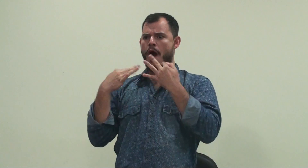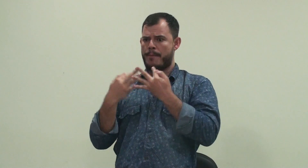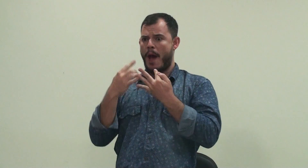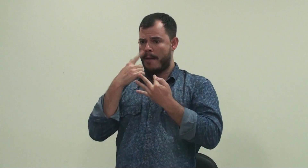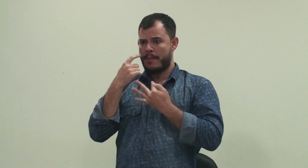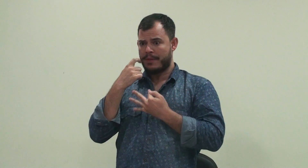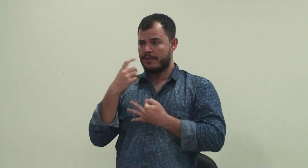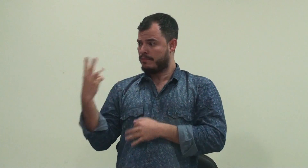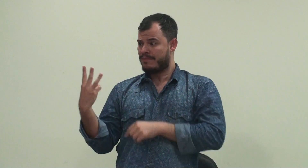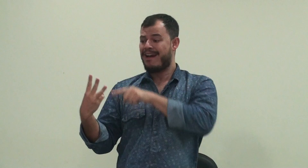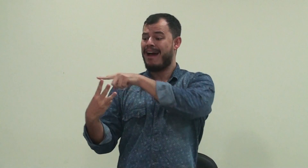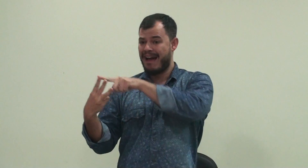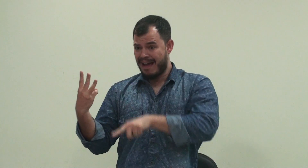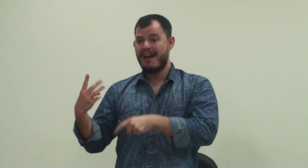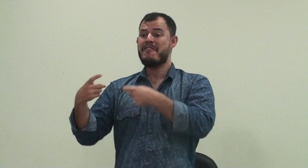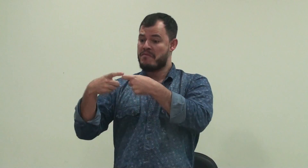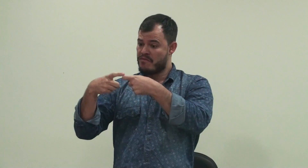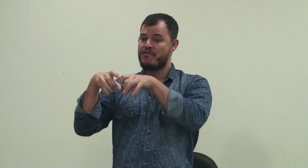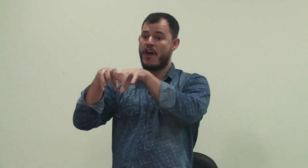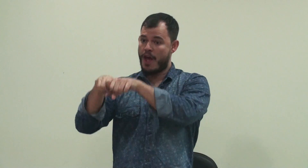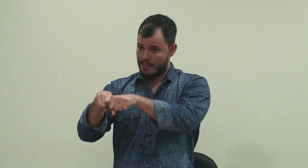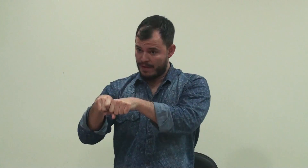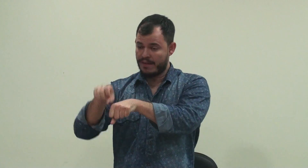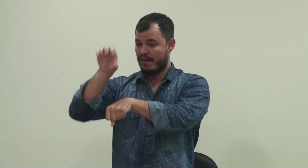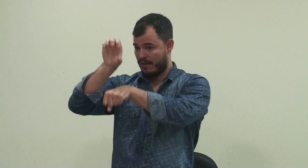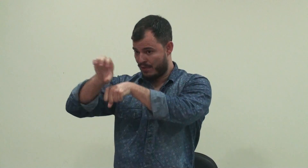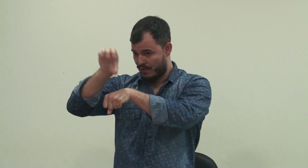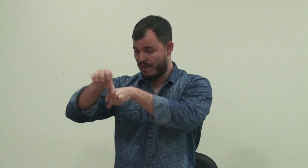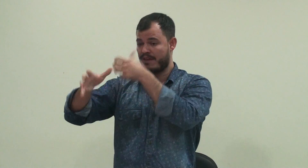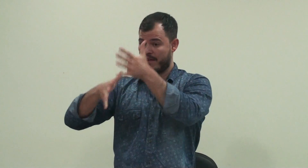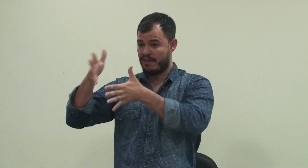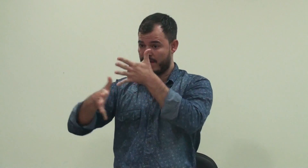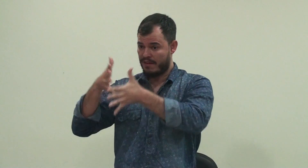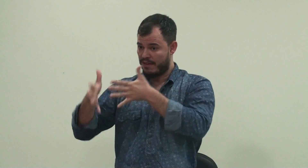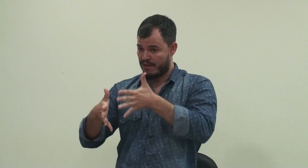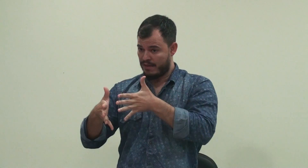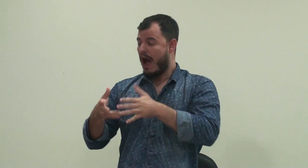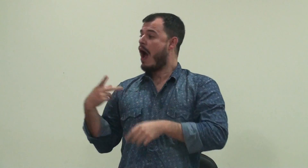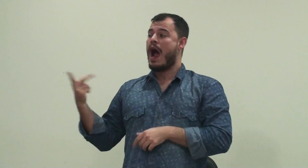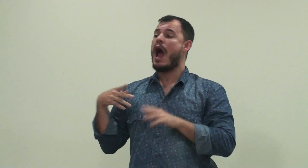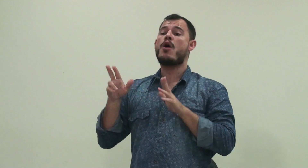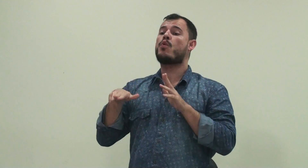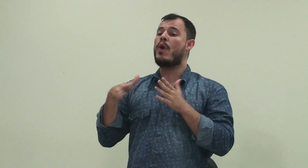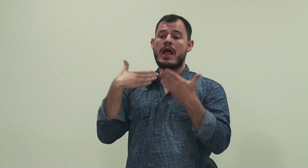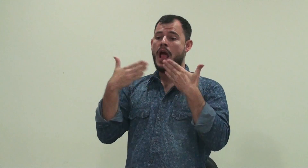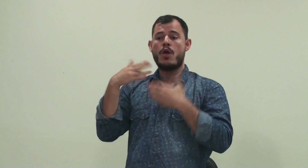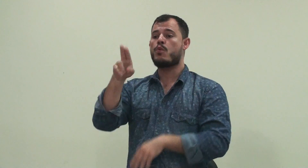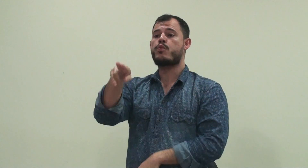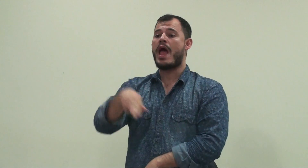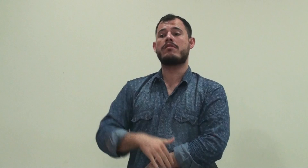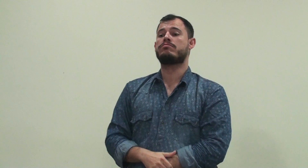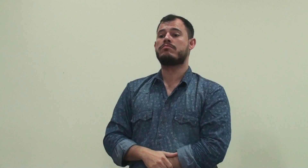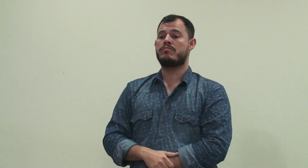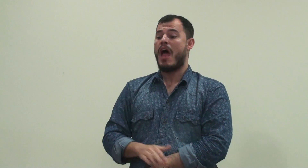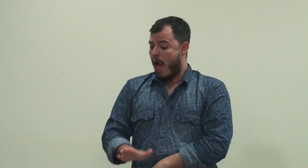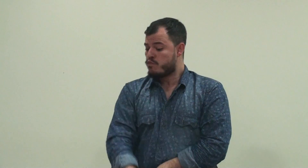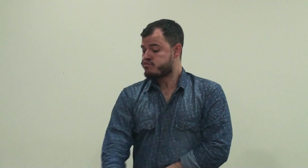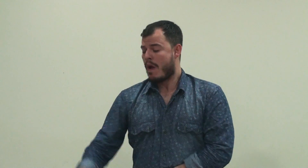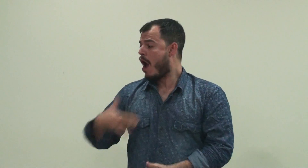3 primos que, dentro de uma mesma família, que se formaram médicos, e que sabem línguas de